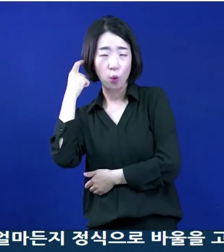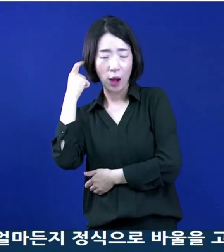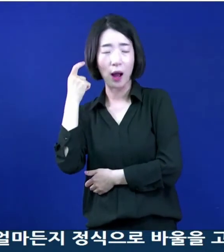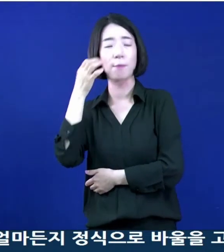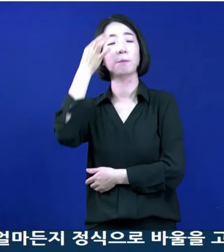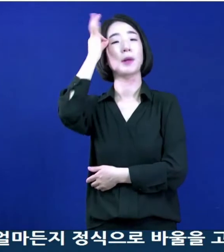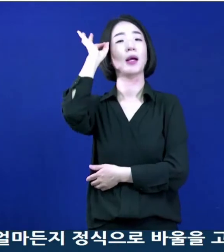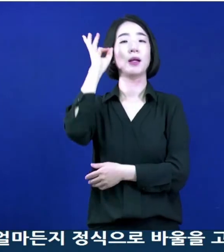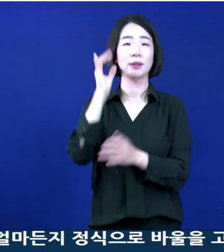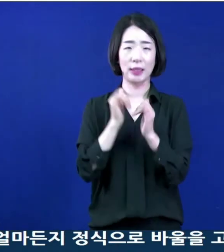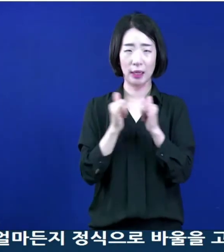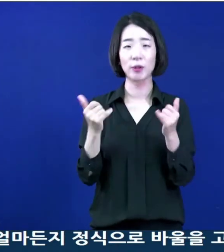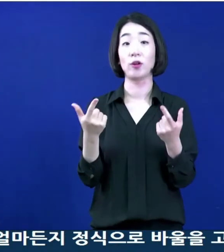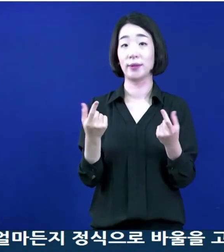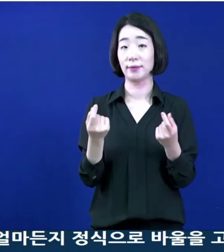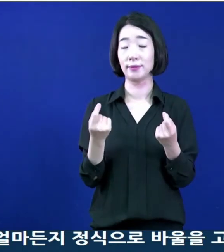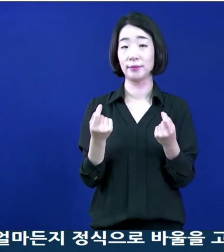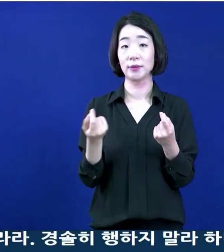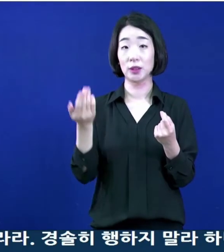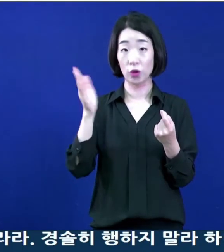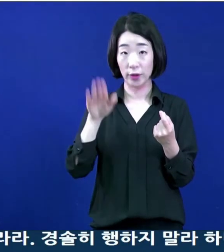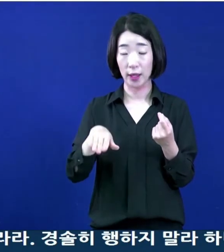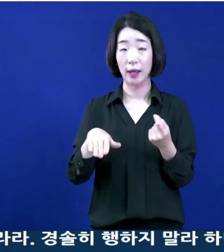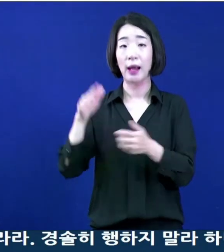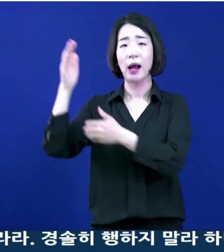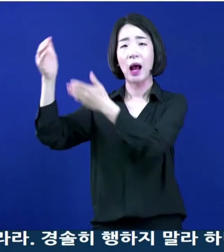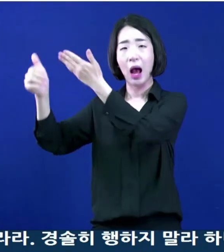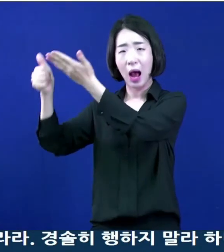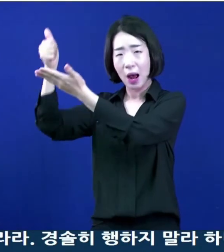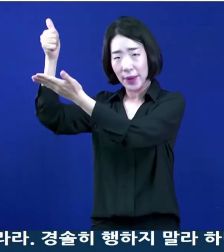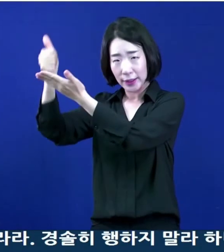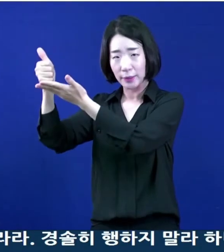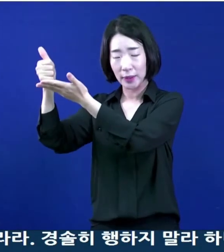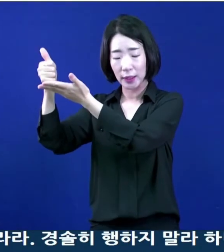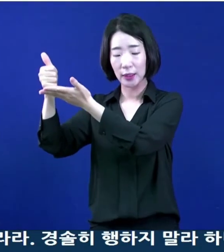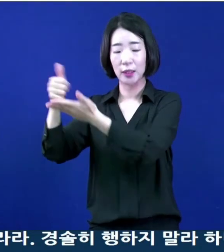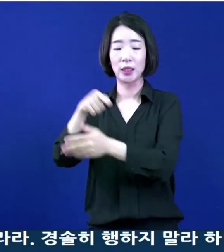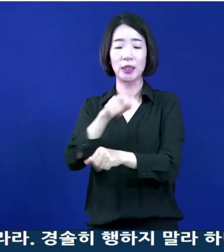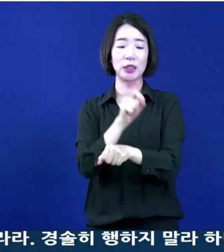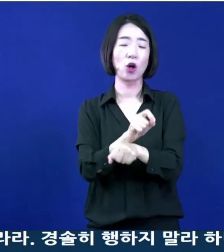정도 되면요, 하나님이 이 서기장에게 권위를 주신 겁니다.